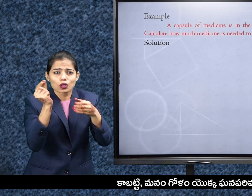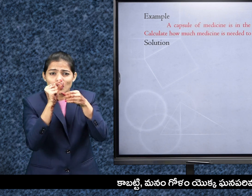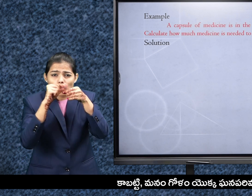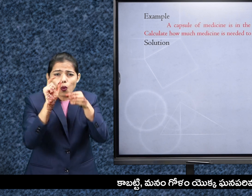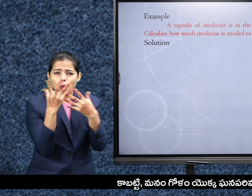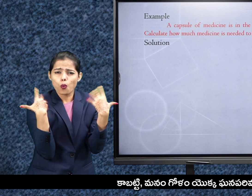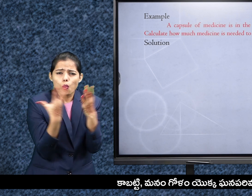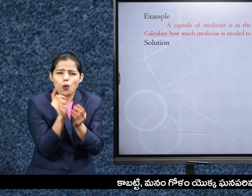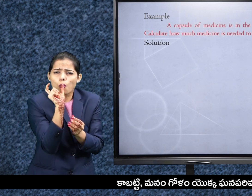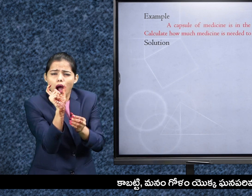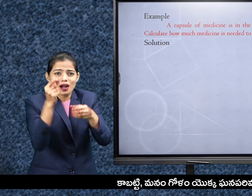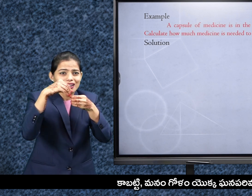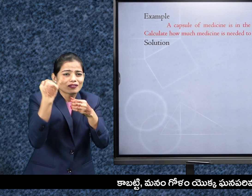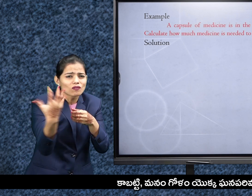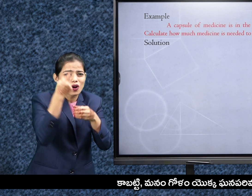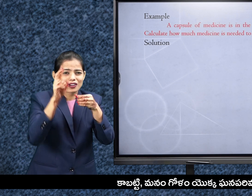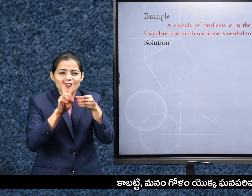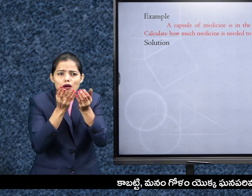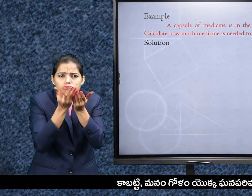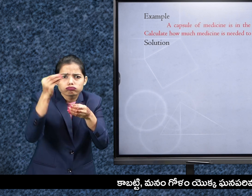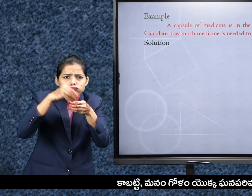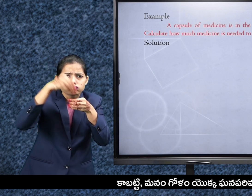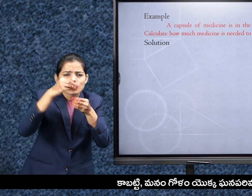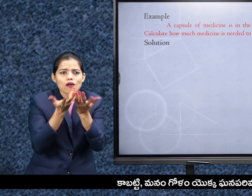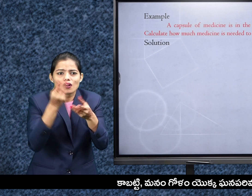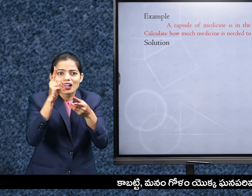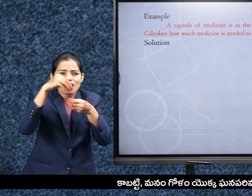కాబట్టి మనం గోళం యొక్క ఘనపరిమాణాన్ని కనుక్కోవాలి.